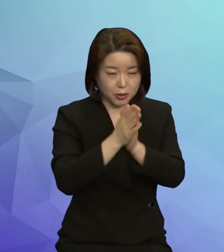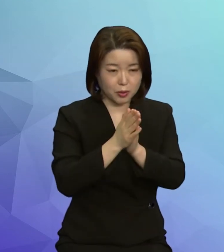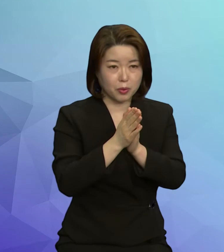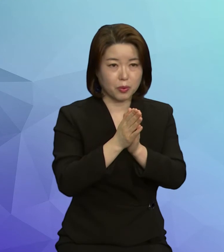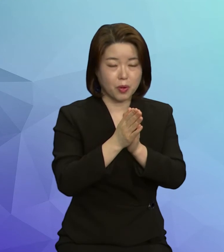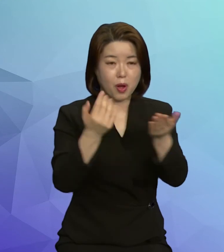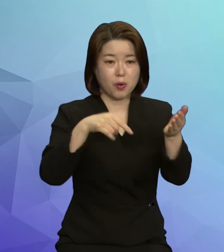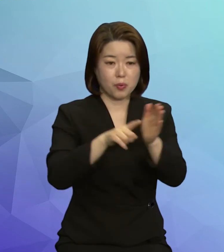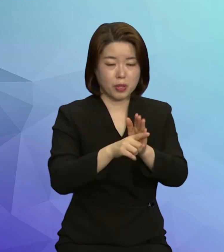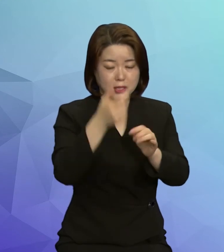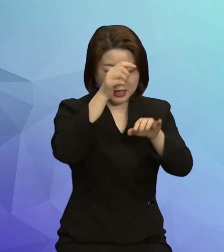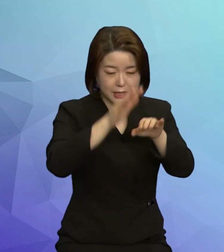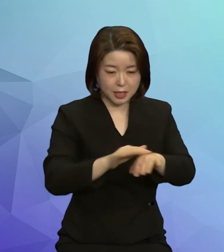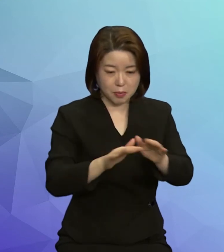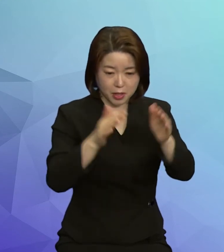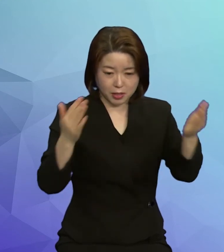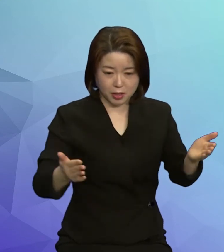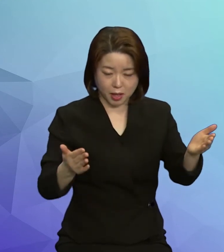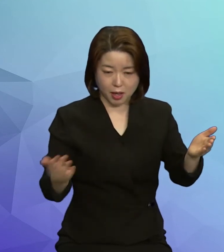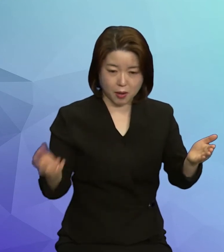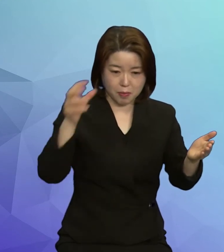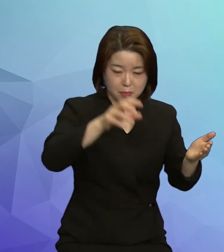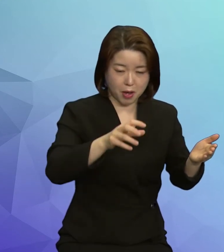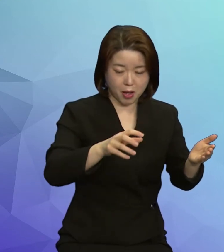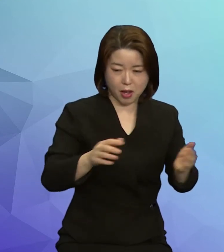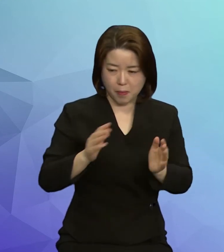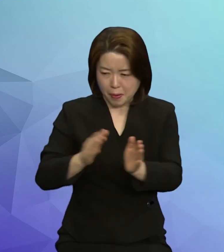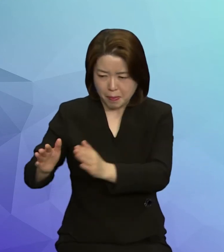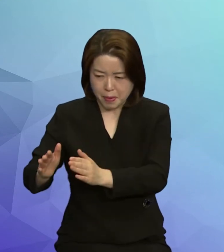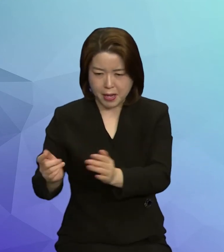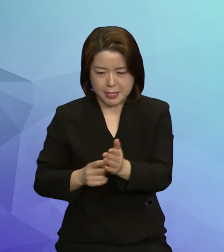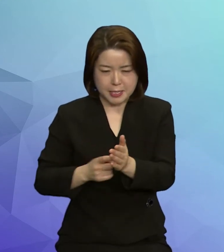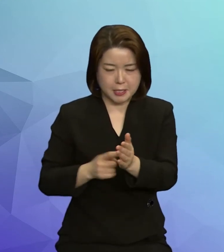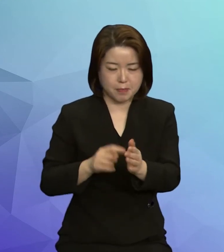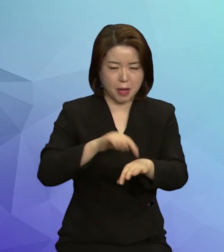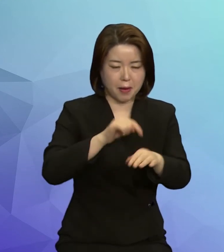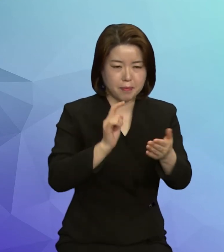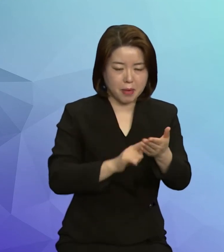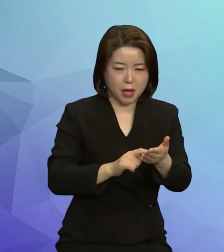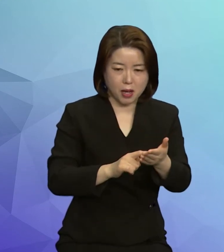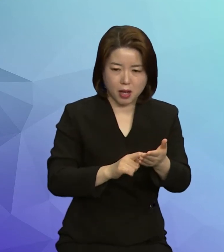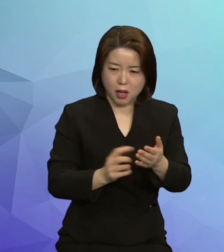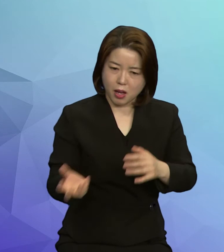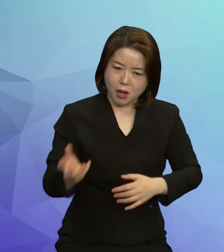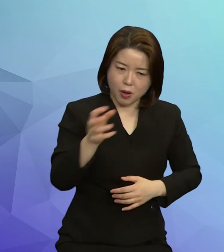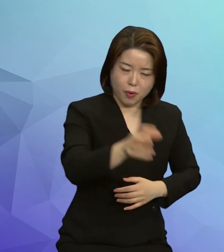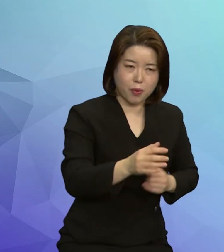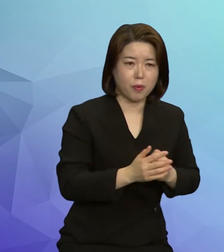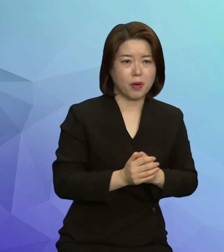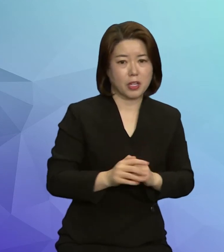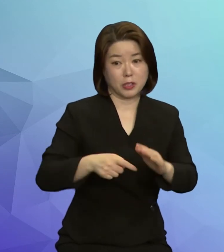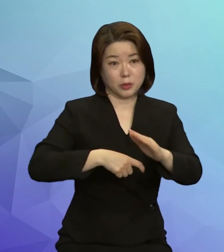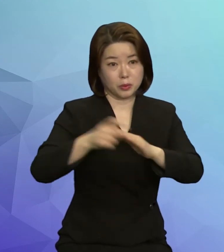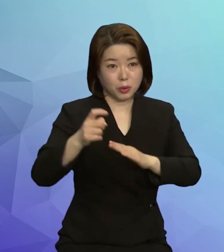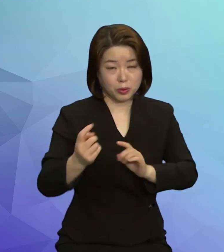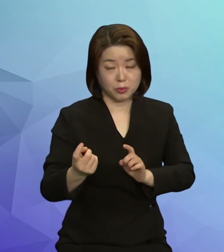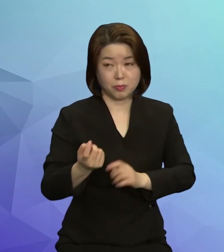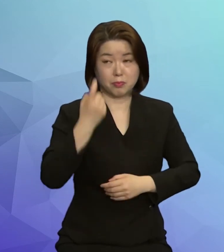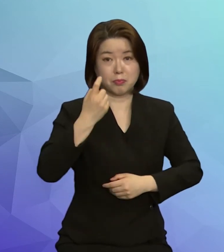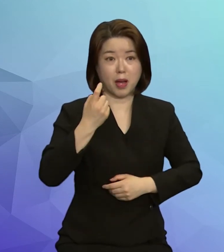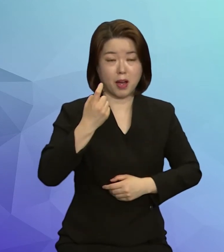새벽기도 하러 예배당에 올라갔는데 급히 수습을 해놓고 얼마나 마음이 안 좋은지, 도둑 맞은